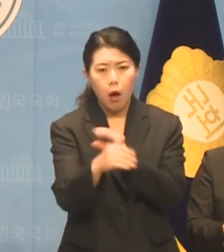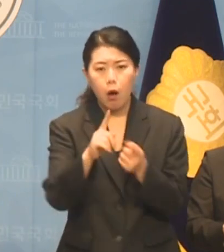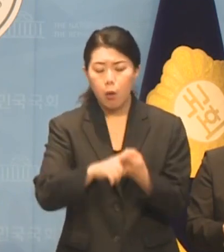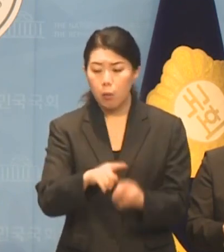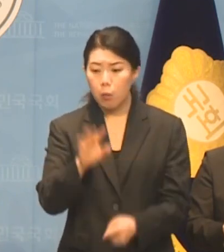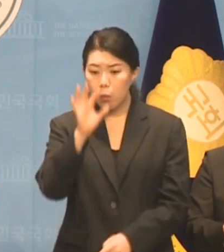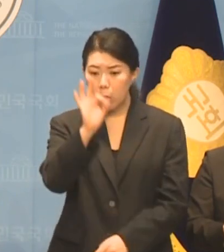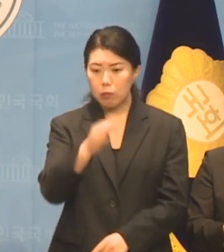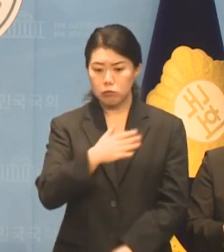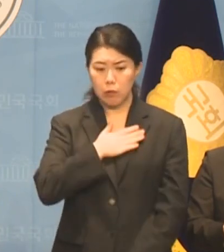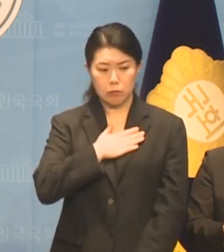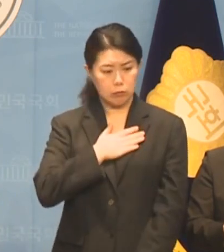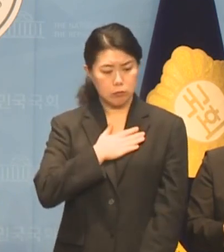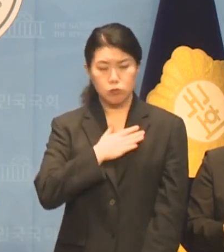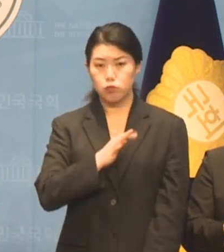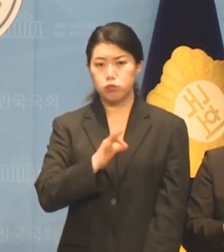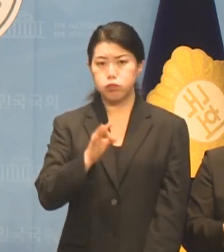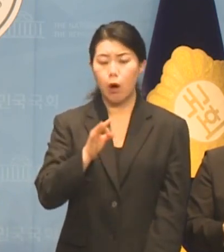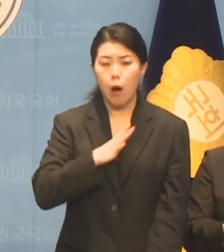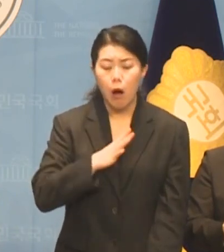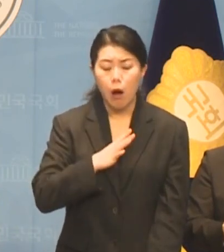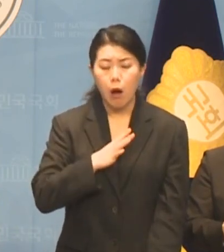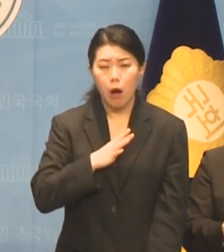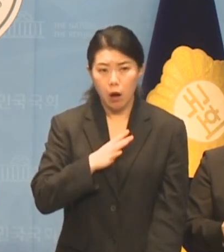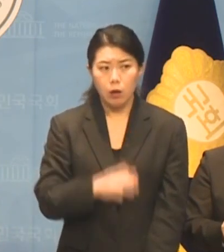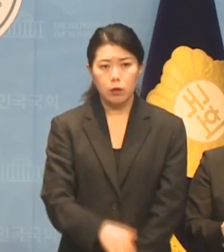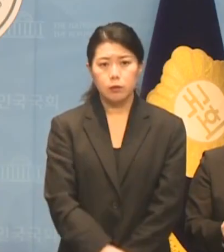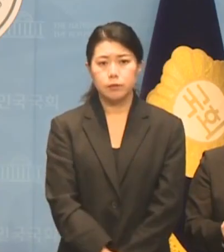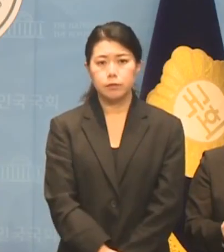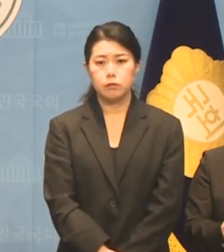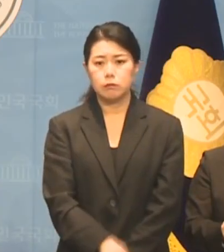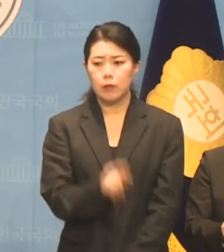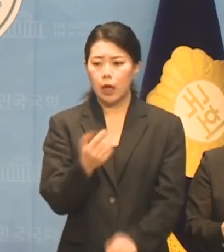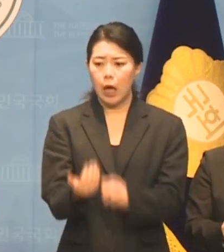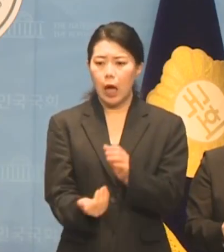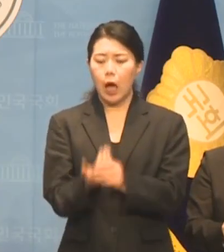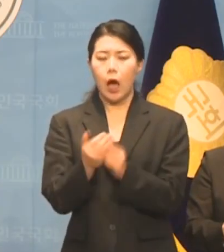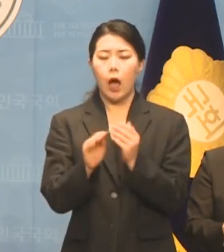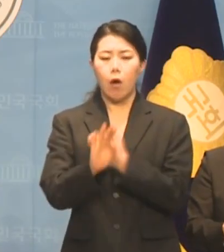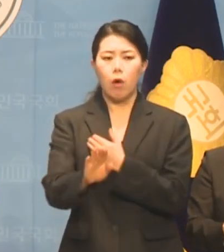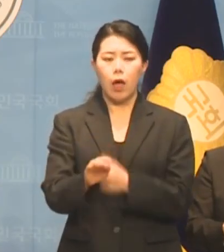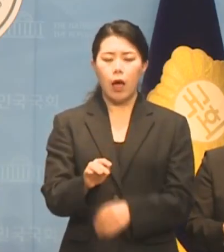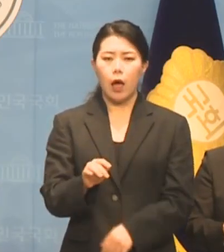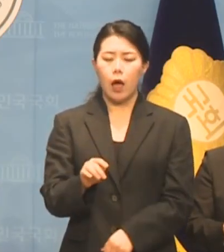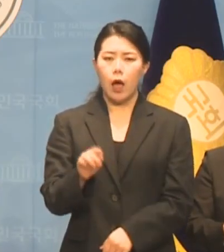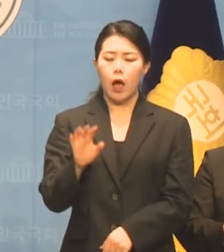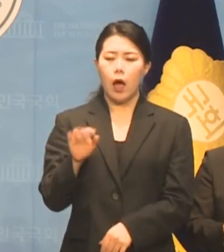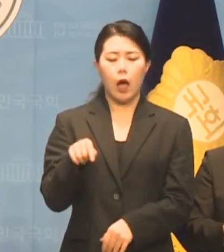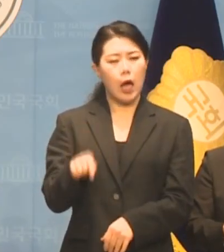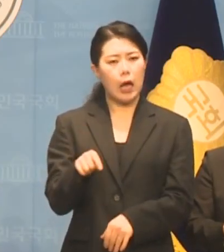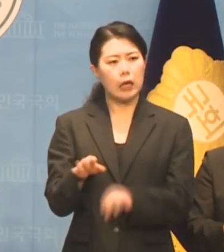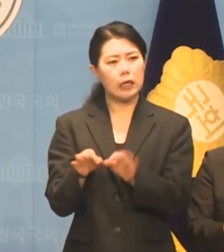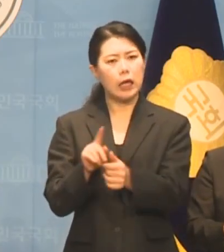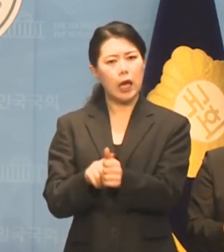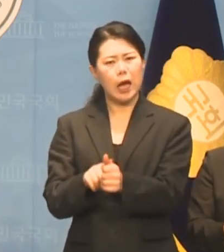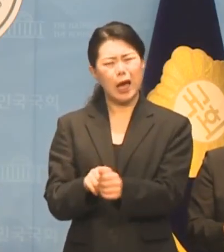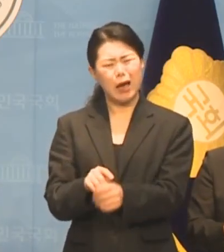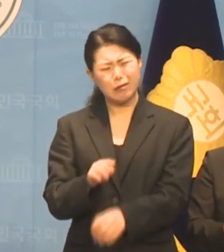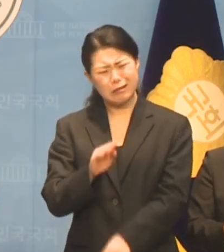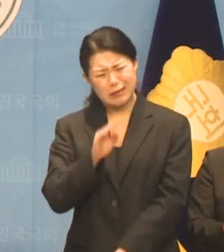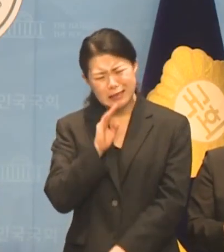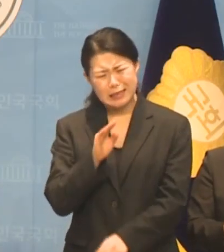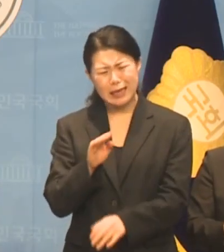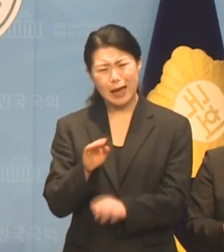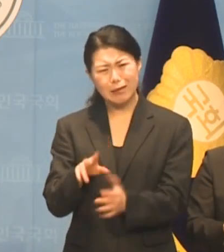보고 나조차도 깜짝 놀랐다며 일이 벌어지고 나서 이분이 이렇게 사고를